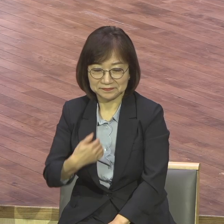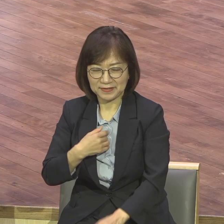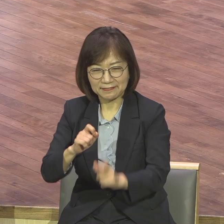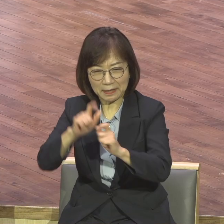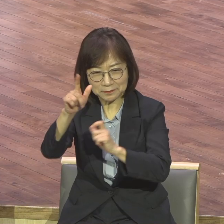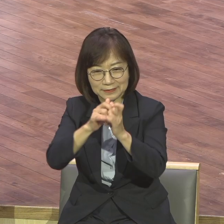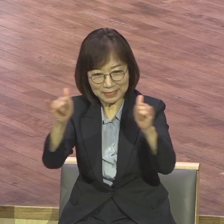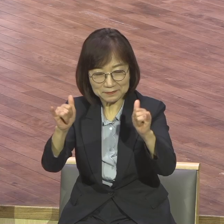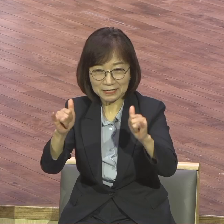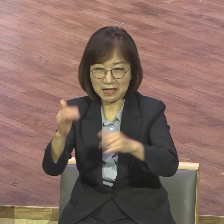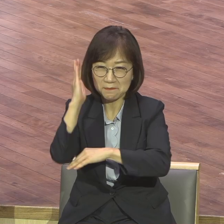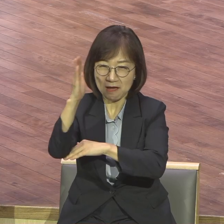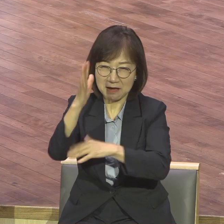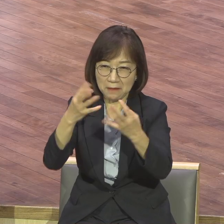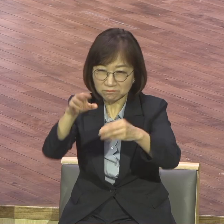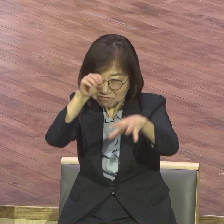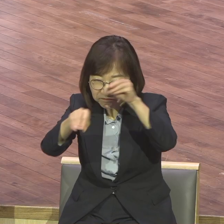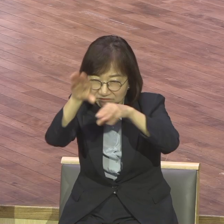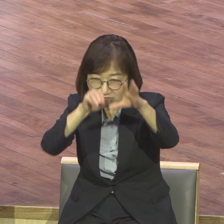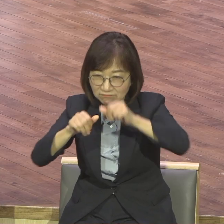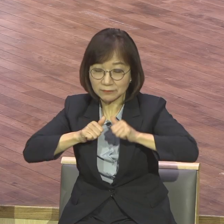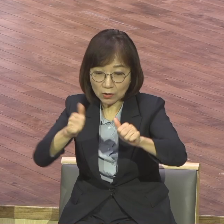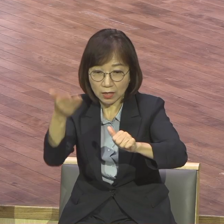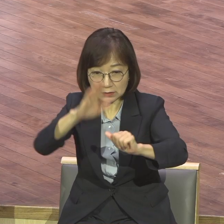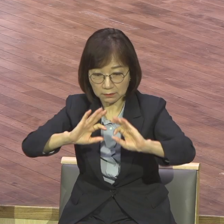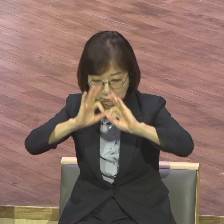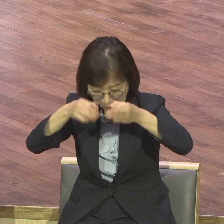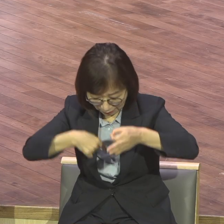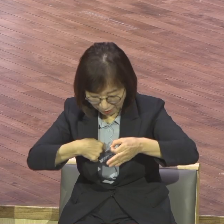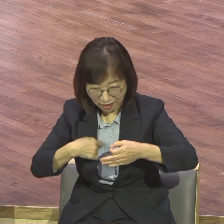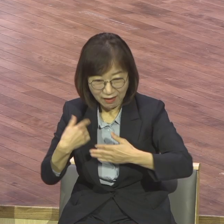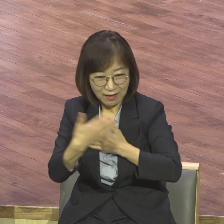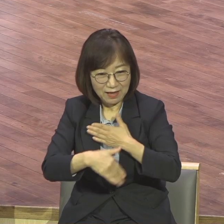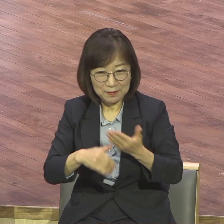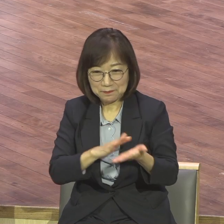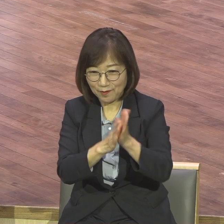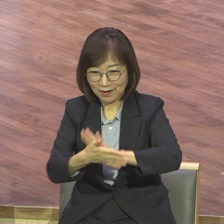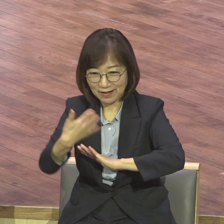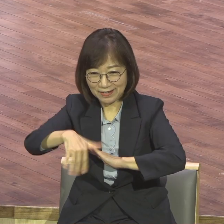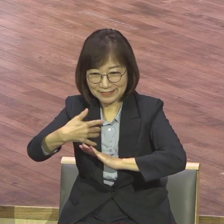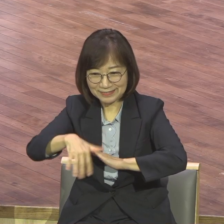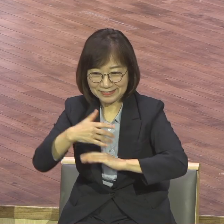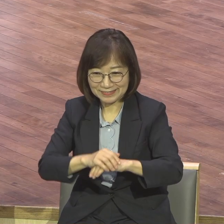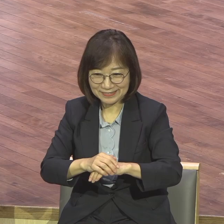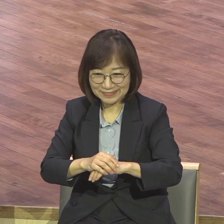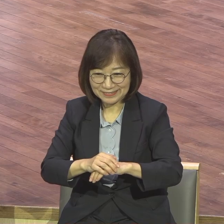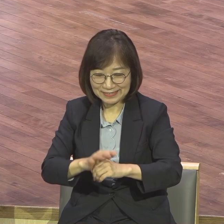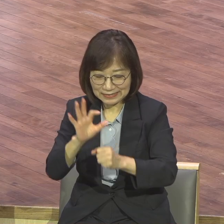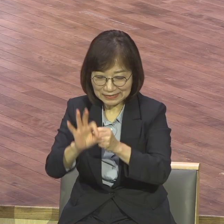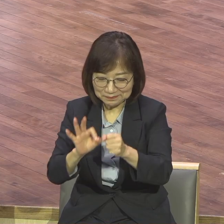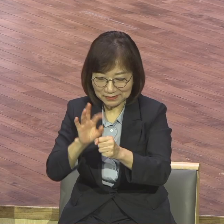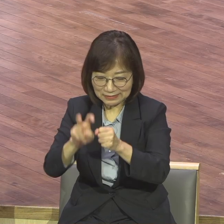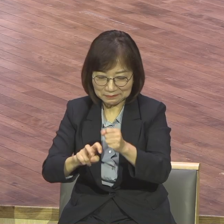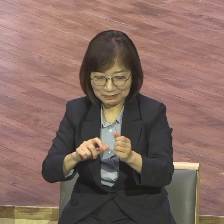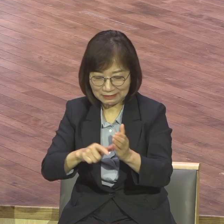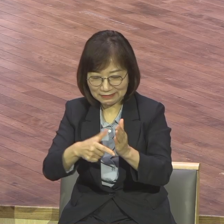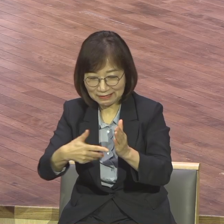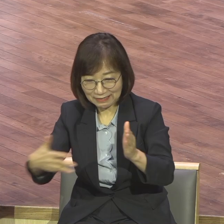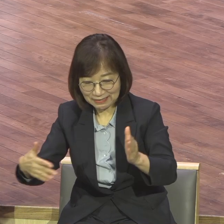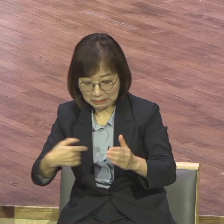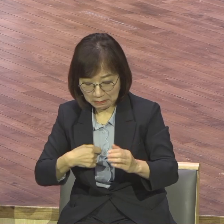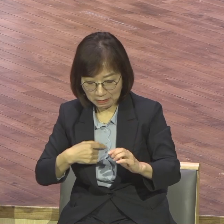것만큼 바뀌지 않고 있을 거예요. 어떤 분들은 10년, 20년 돼도 변화된 게 별로 없을 거예요. 왜 바뀌지